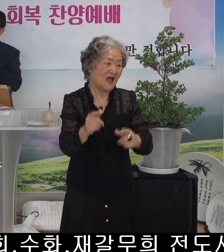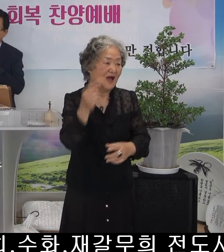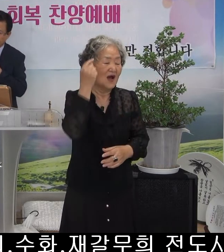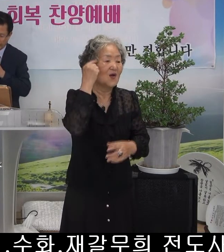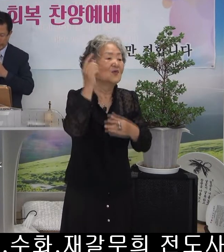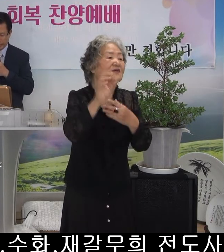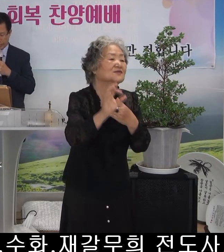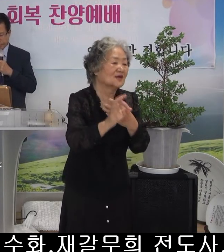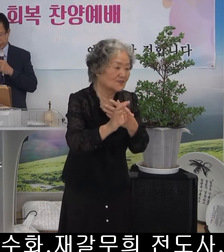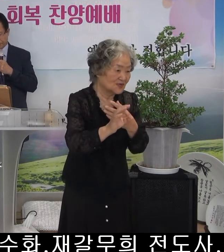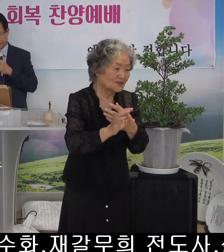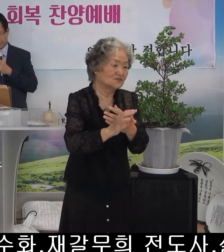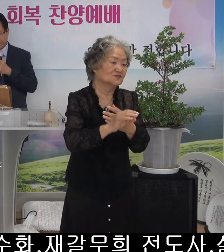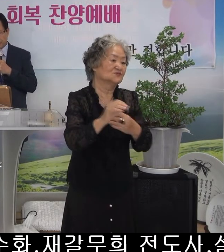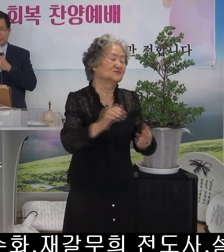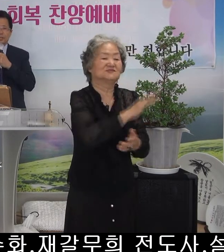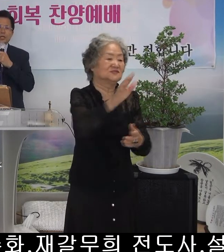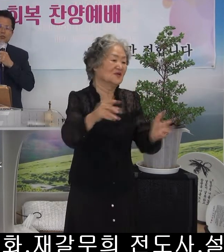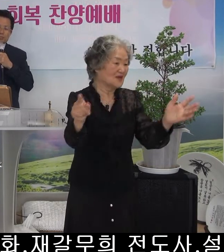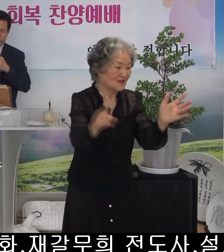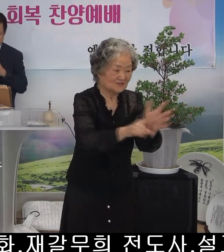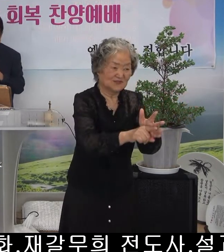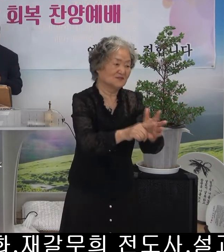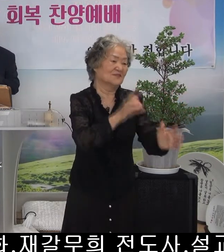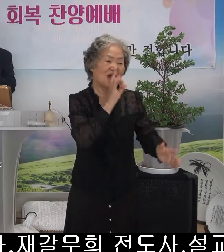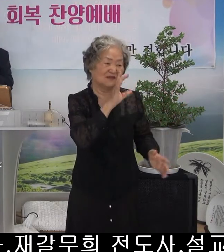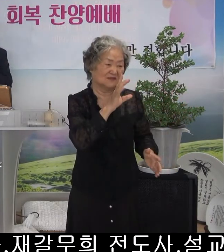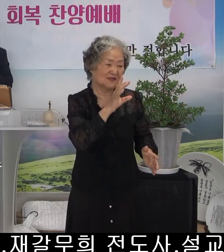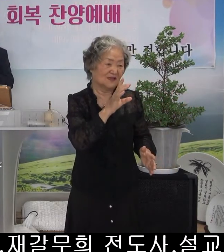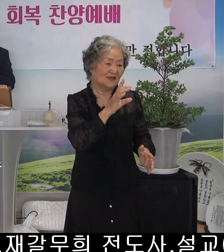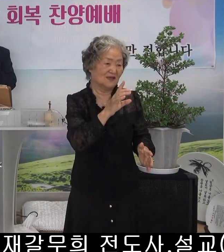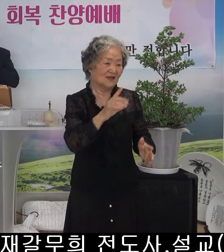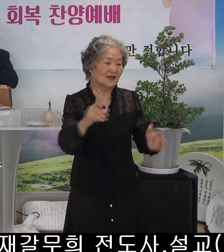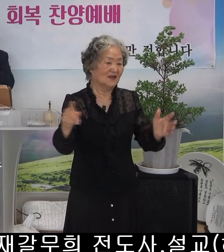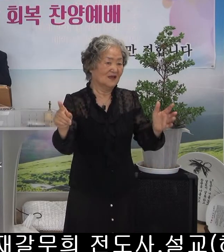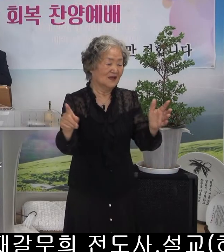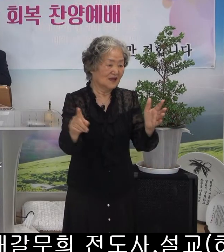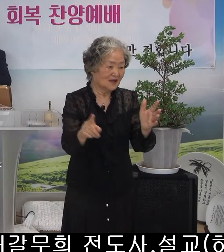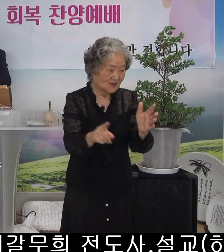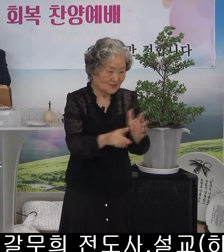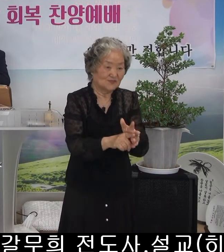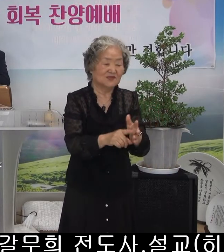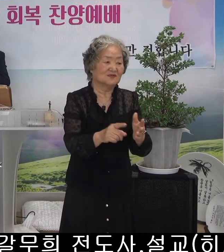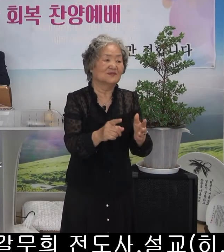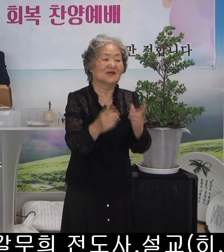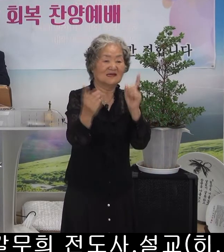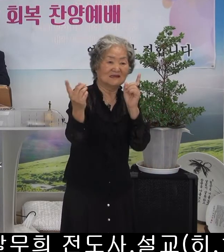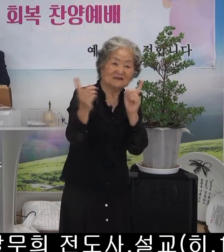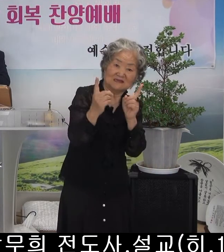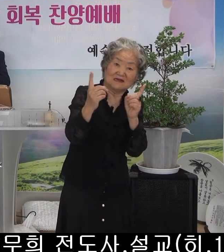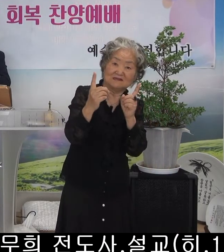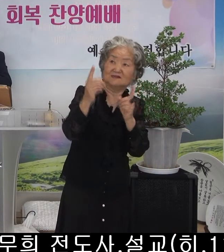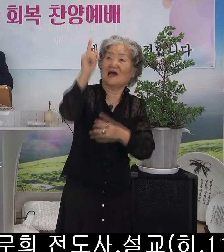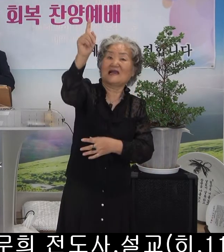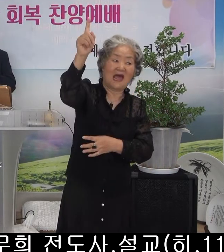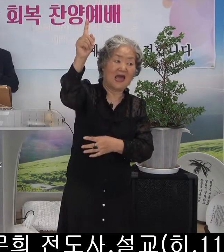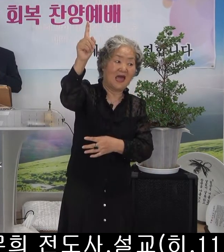때문에 그렇다라는 얘기예요. 그러면 우리의 믿음의 대상은 하나다라고 했는데 누구를 믿어야 될까?